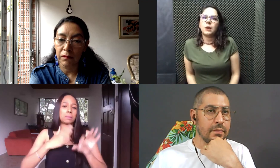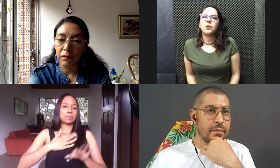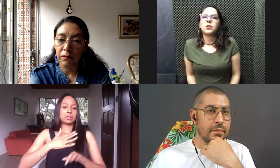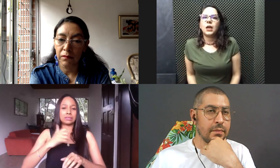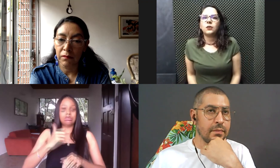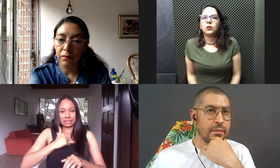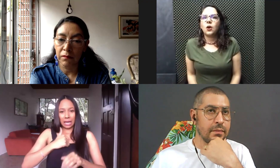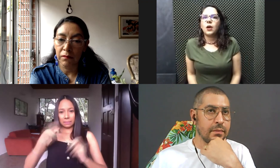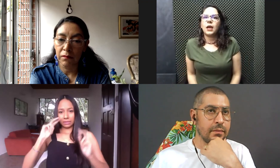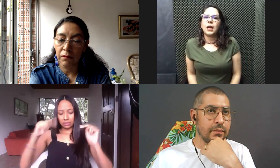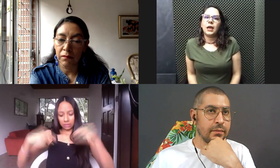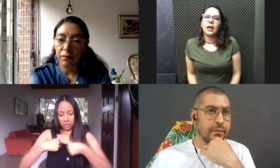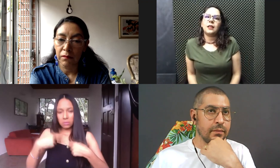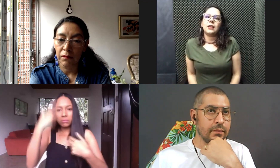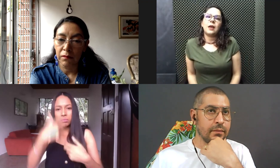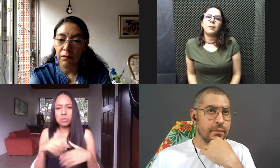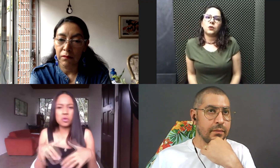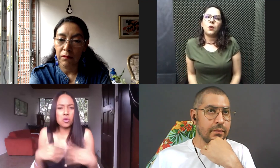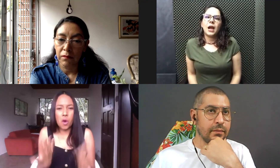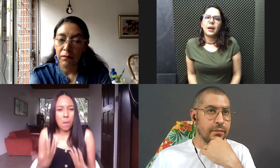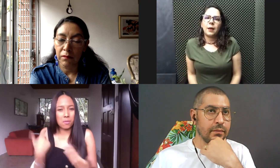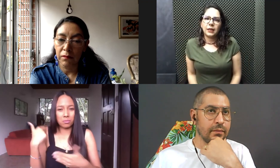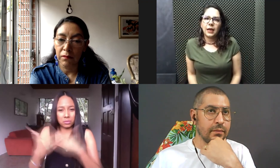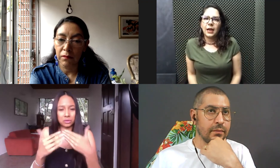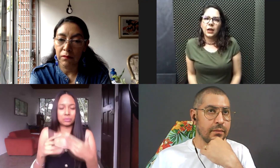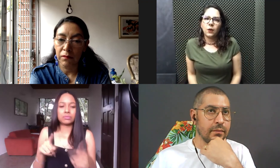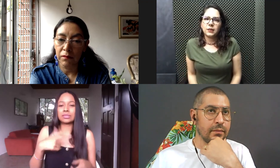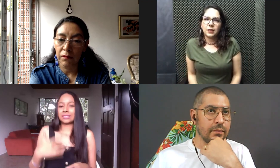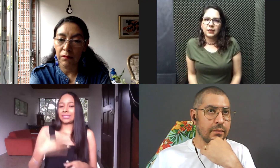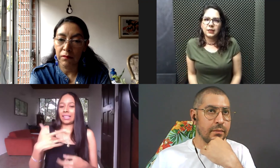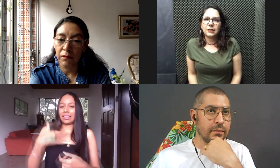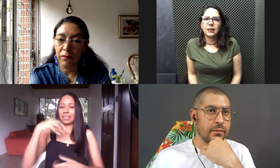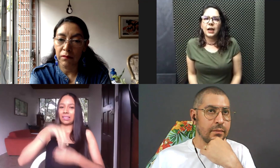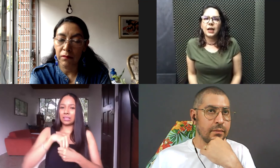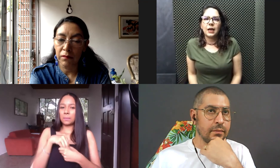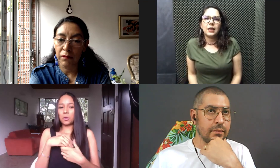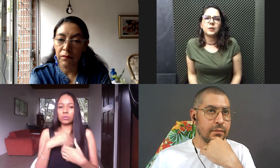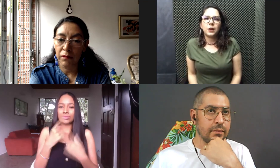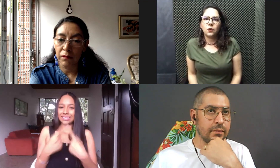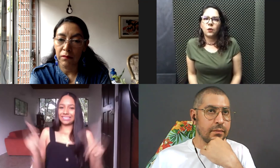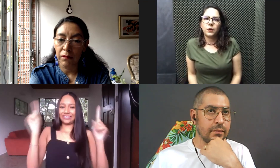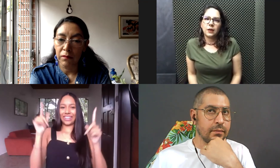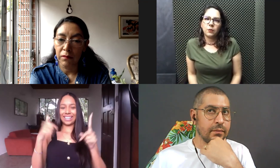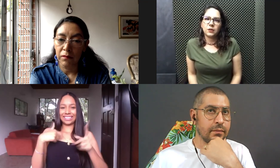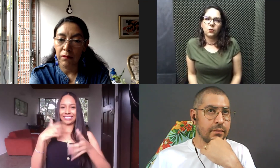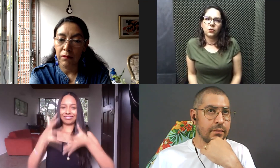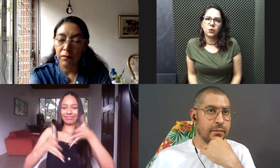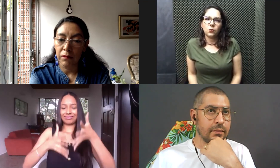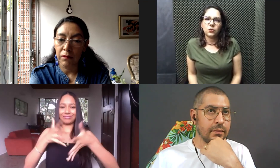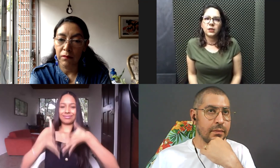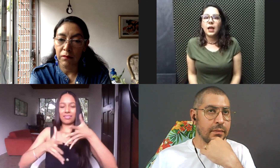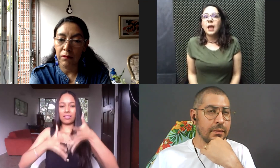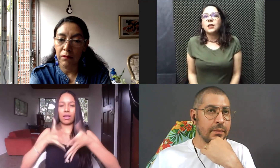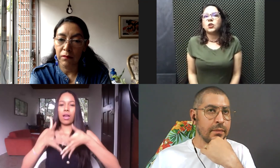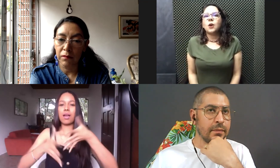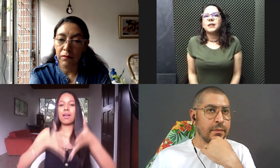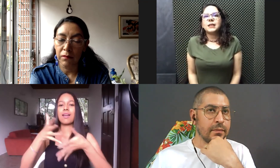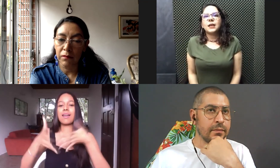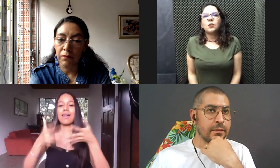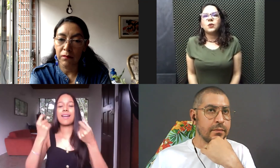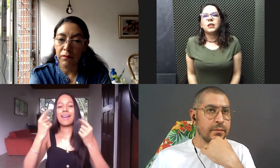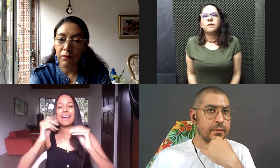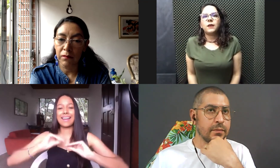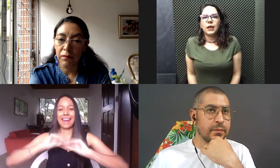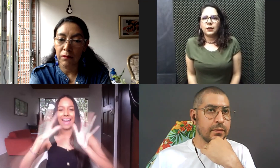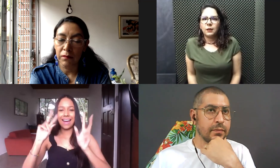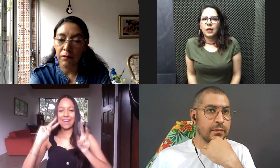un 100%, y además como la gramática de la lengua de señas es distinta al español, pues debemos hacer unos ajustes. Yo me siento